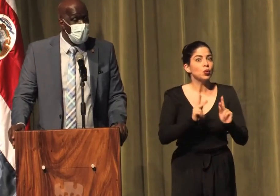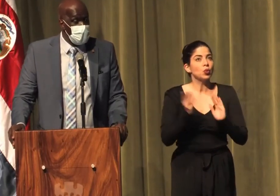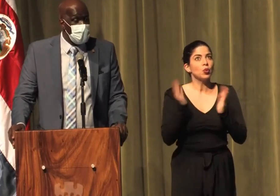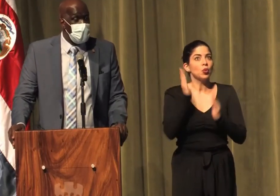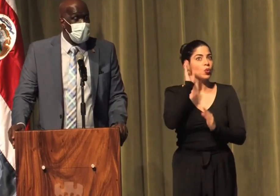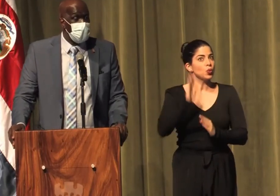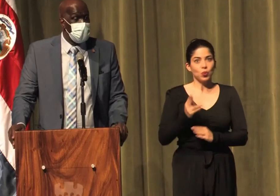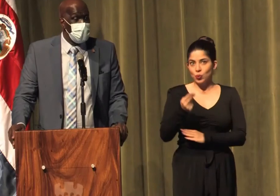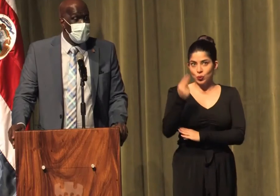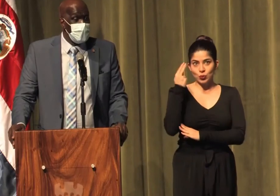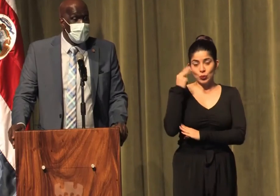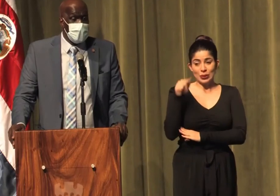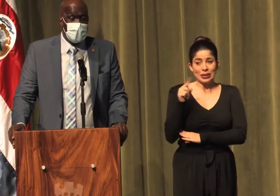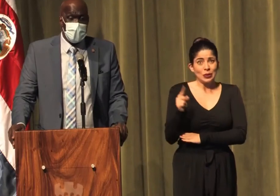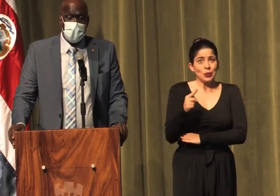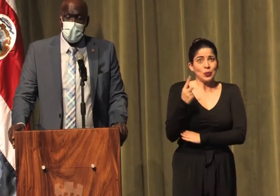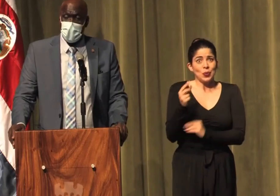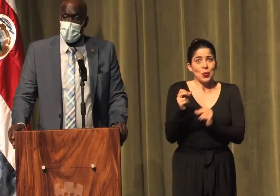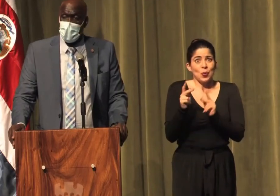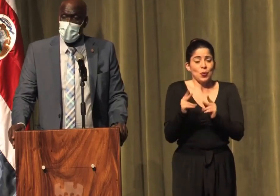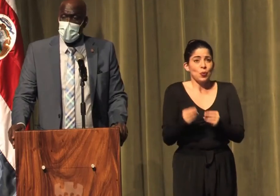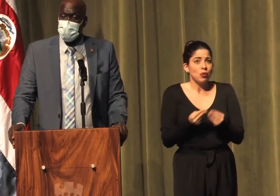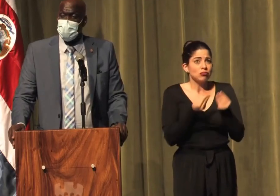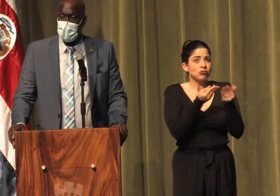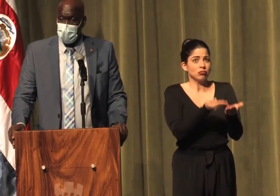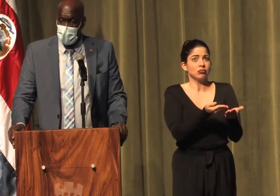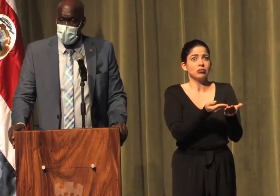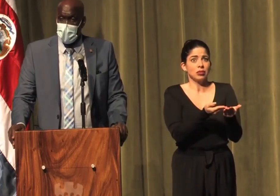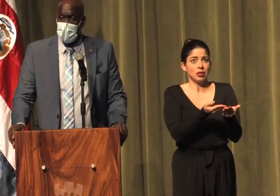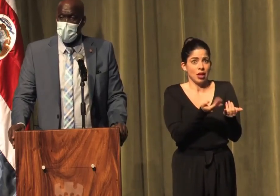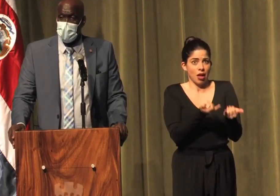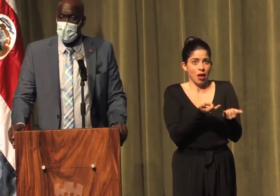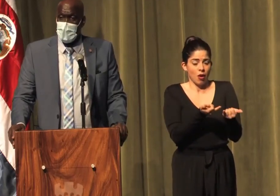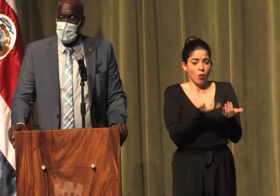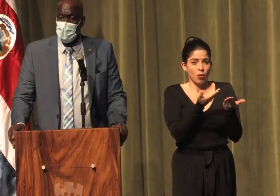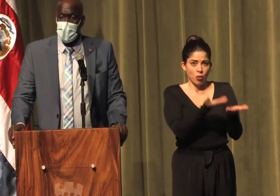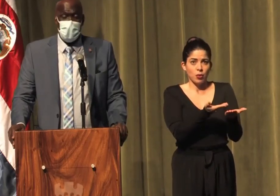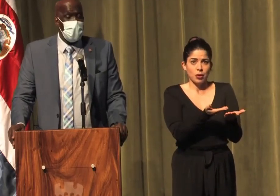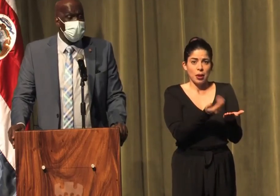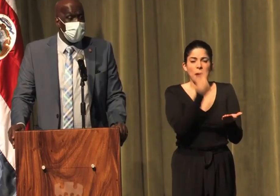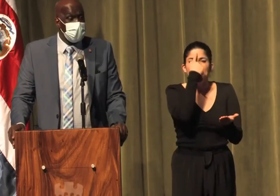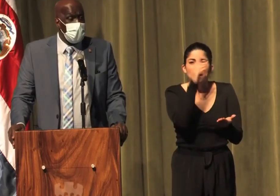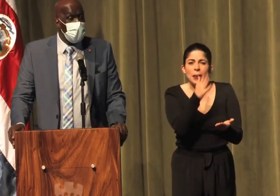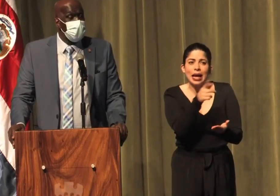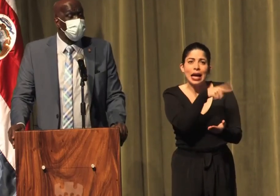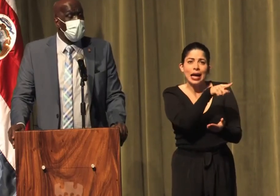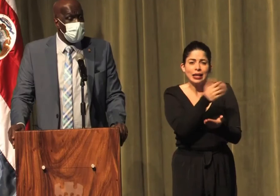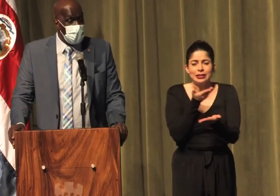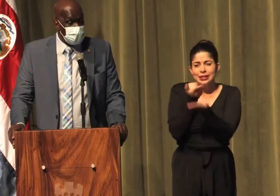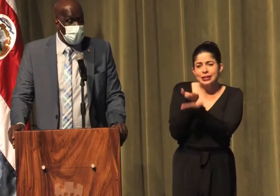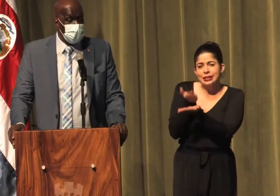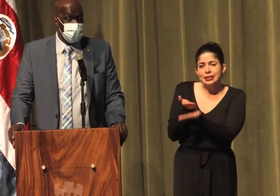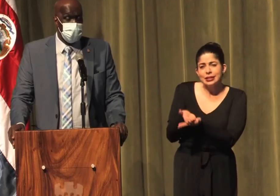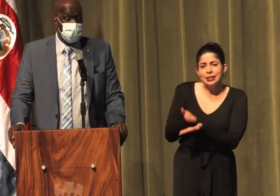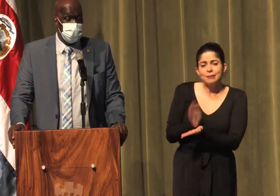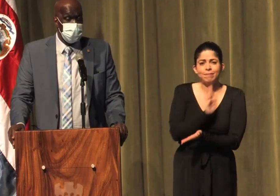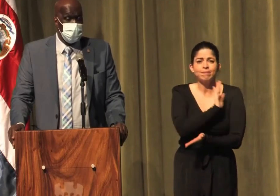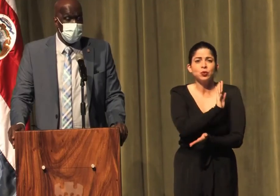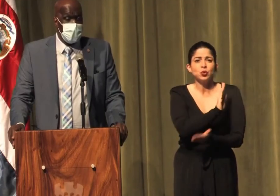y única que se le brinda para presentar los